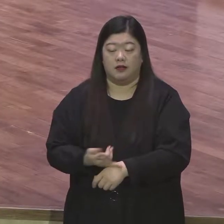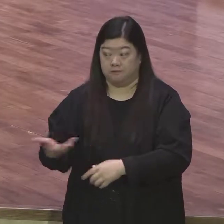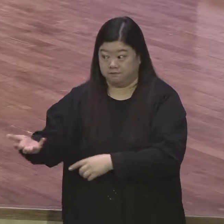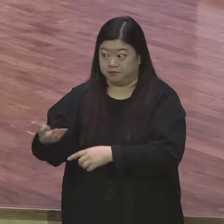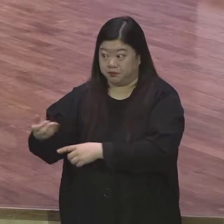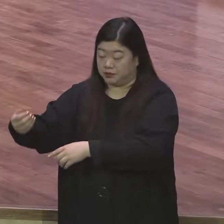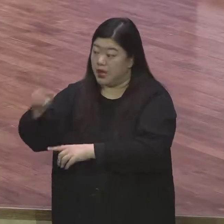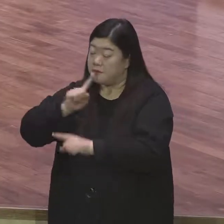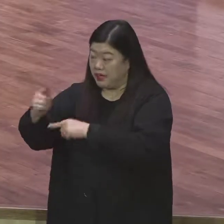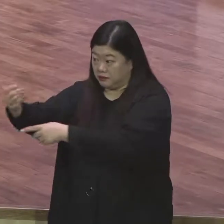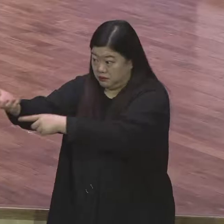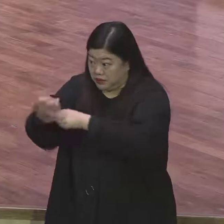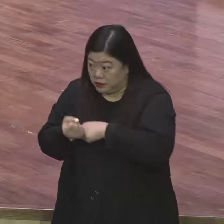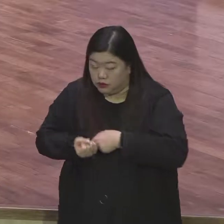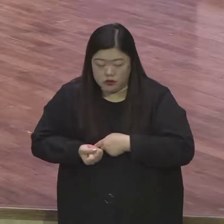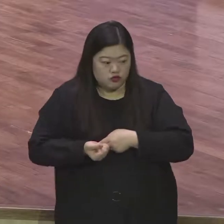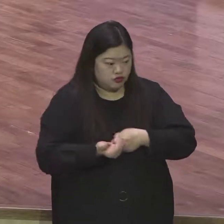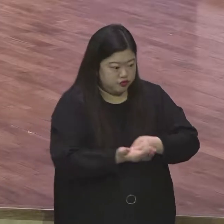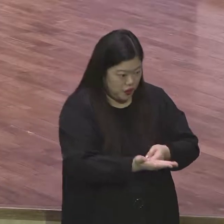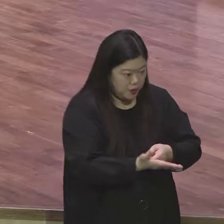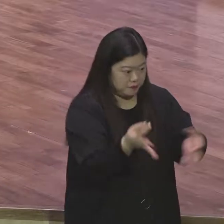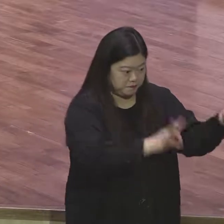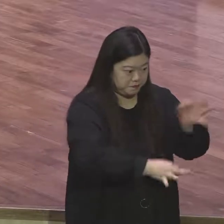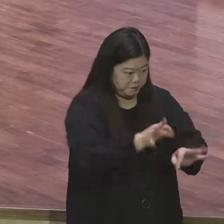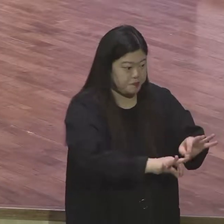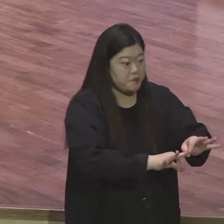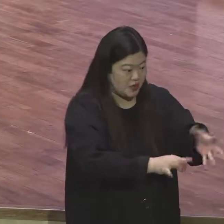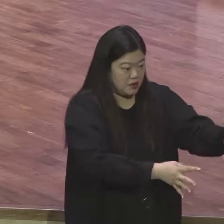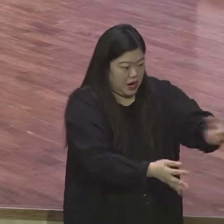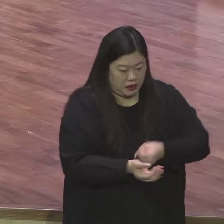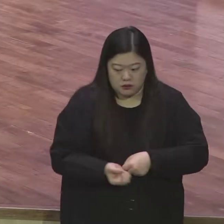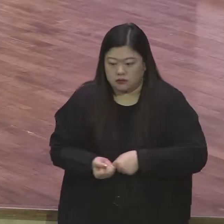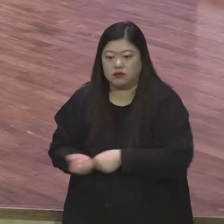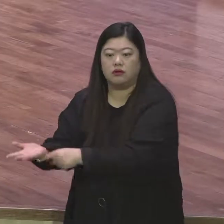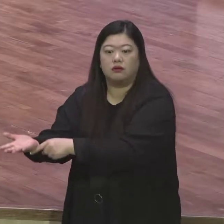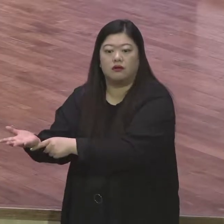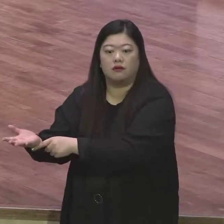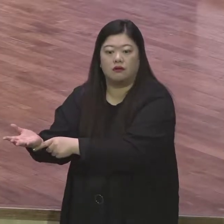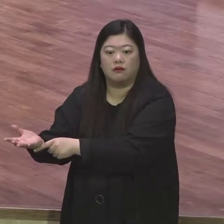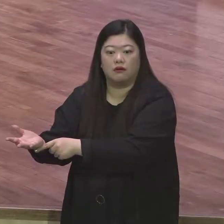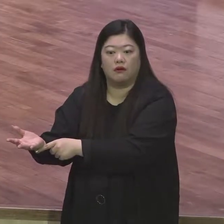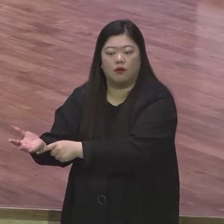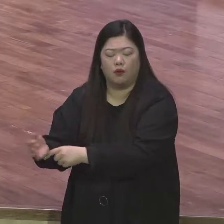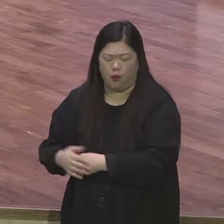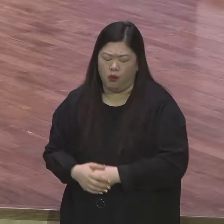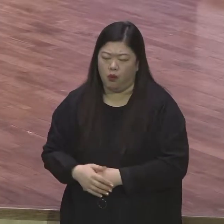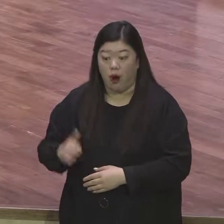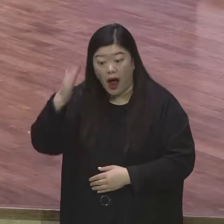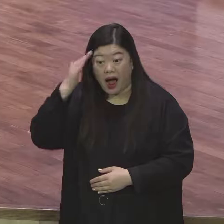내 인생의 모든 해결한 인생 담나온 사람들이 하는 거예요. 우리 교회 이런 분들 많아요.